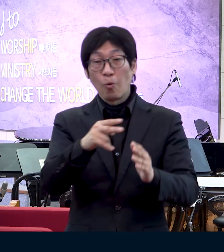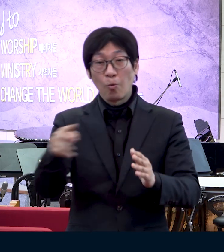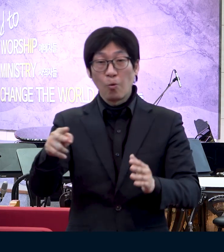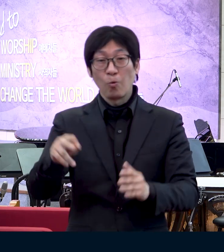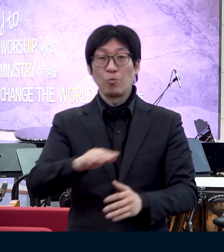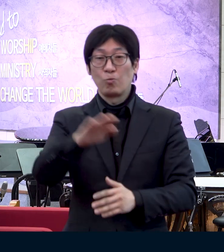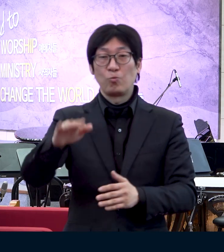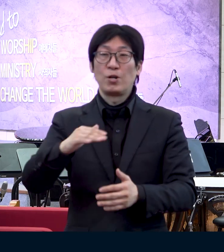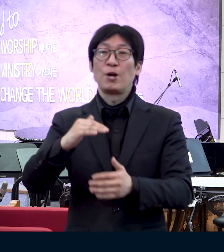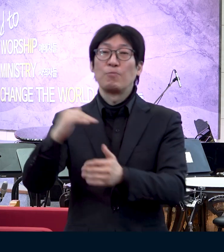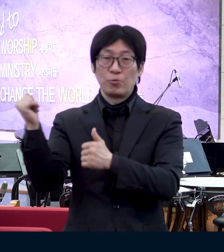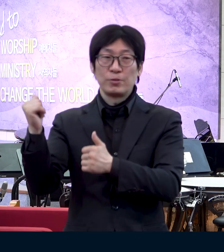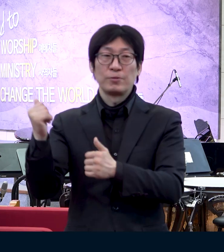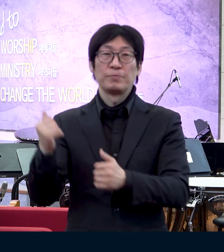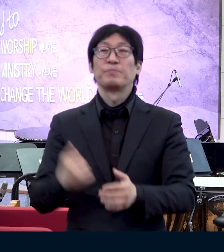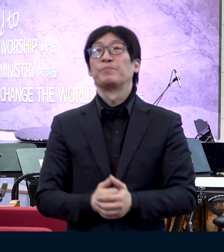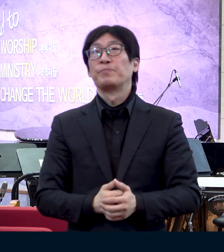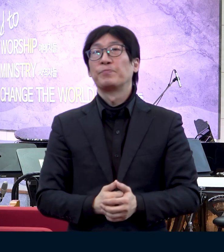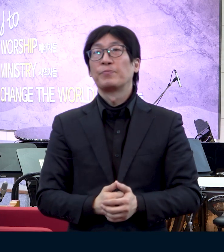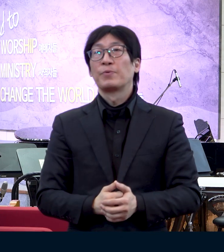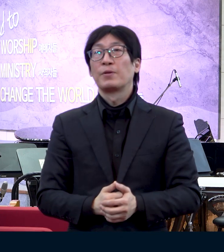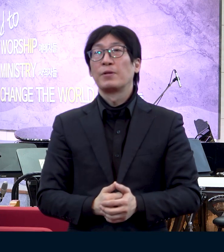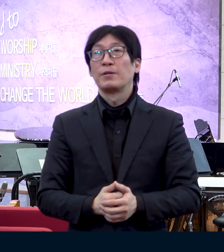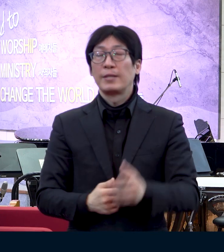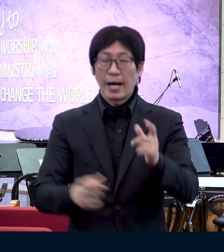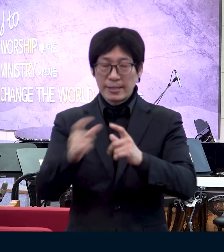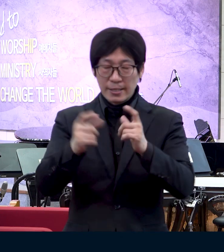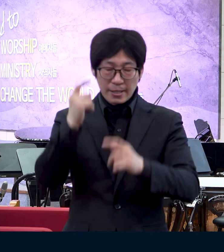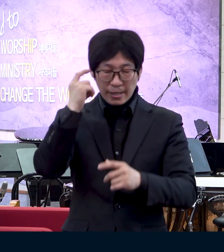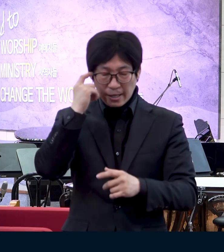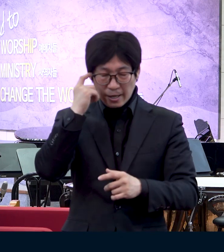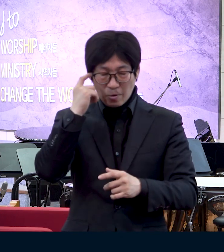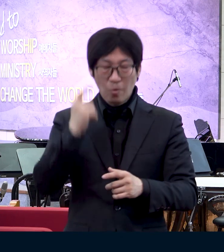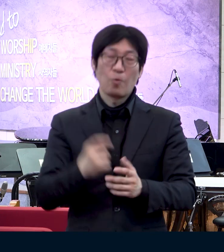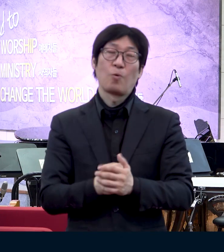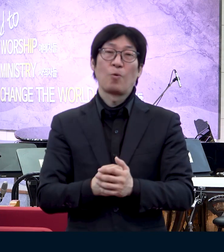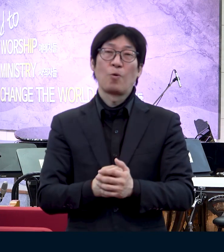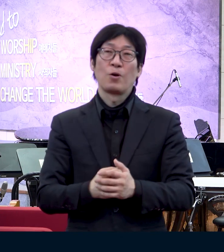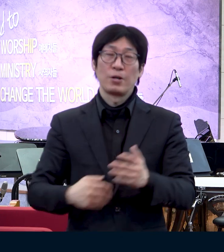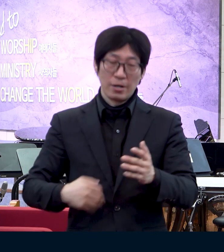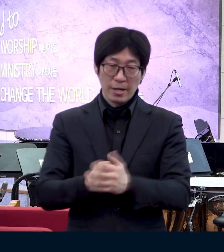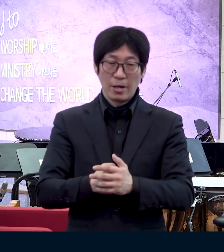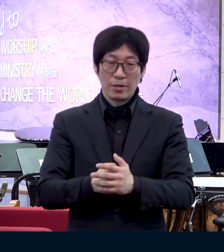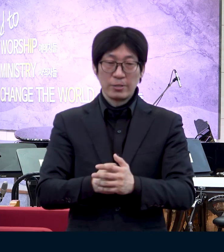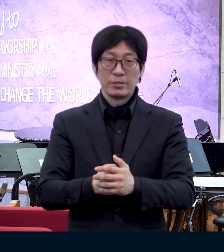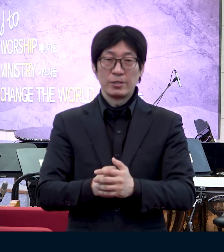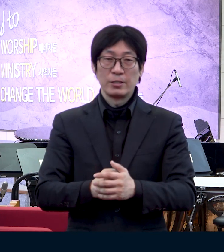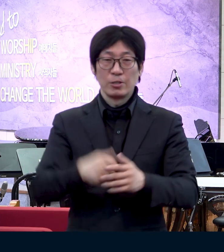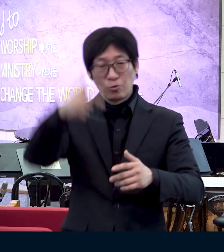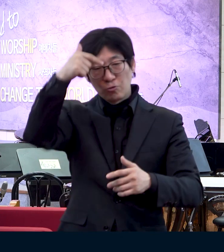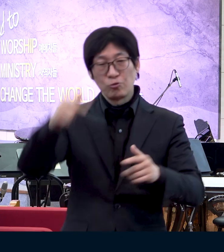가족, 우리의 부르심입니다. 이걸 다시 한번 생각하고 결단하는